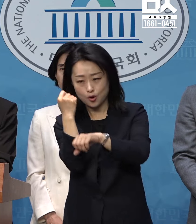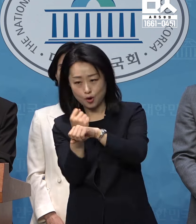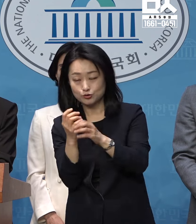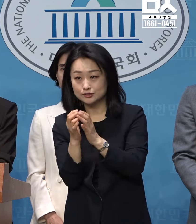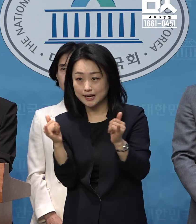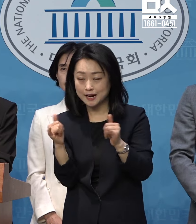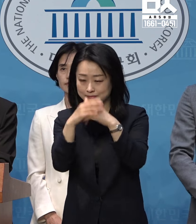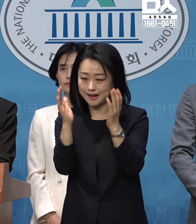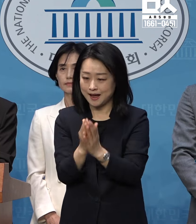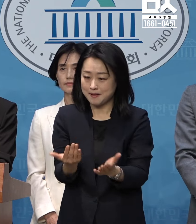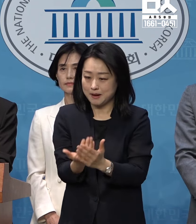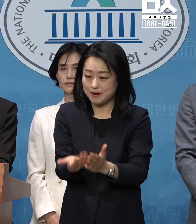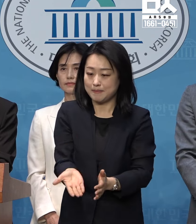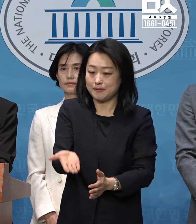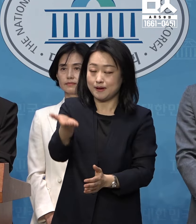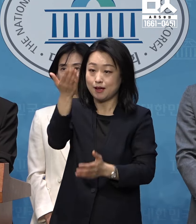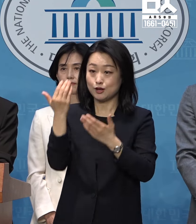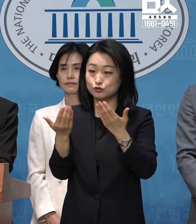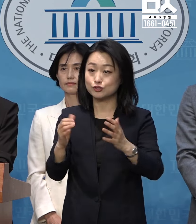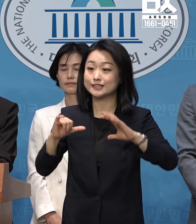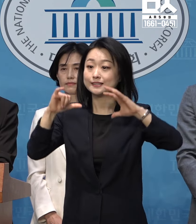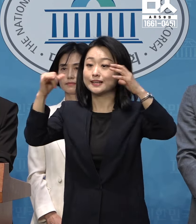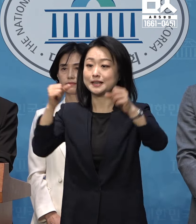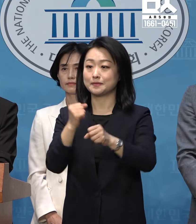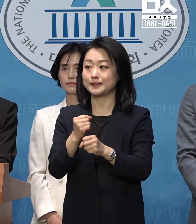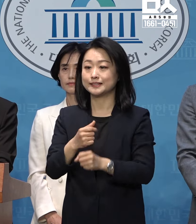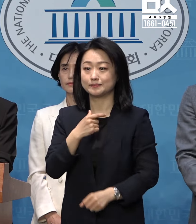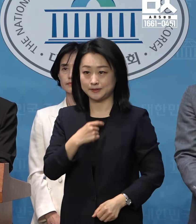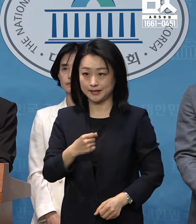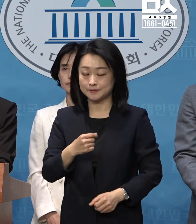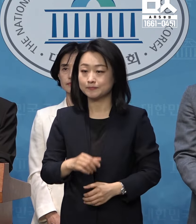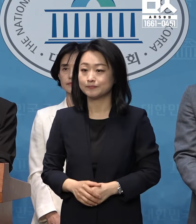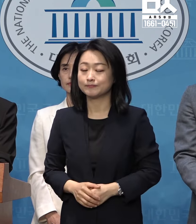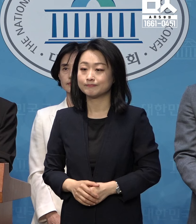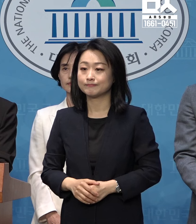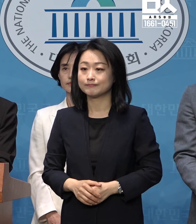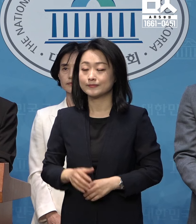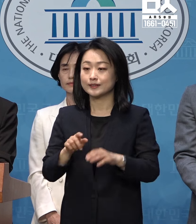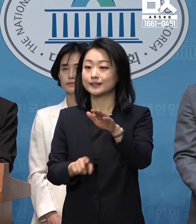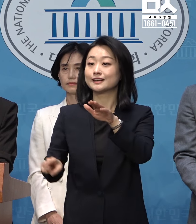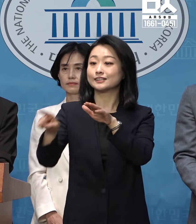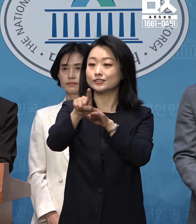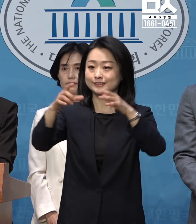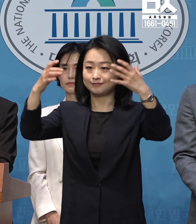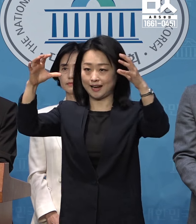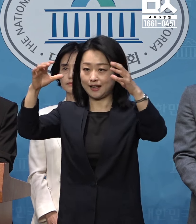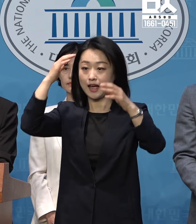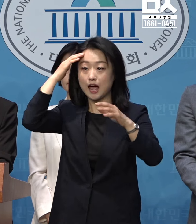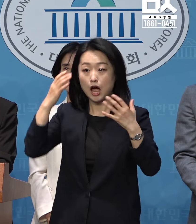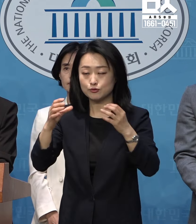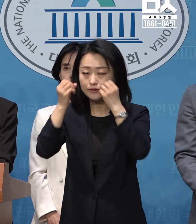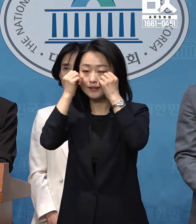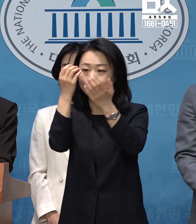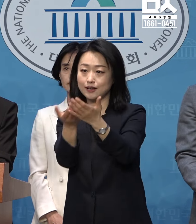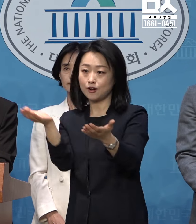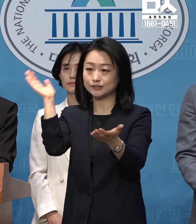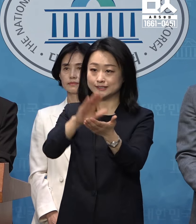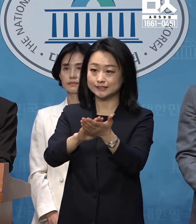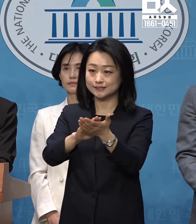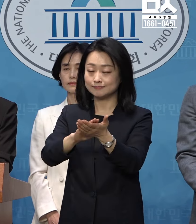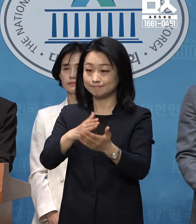기초과학이 그래서 더 중요해지는 세상을 만들겠습니다. 다시 선진국으로 대한민국을 혁신하는 데